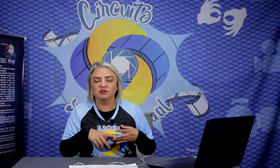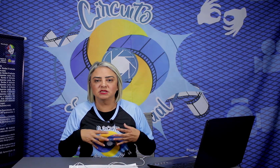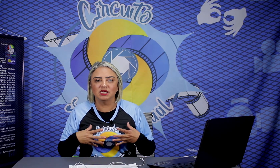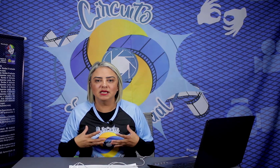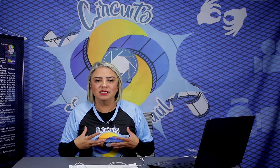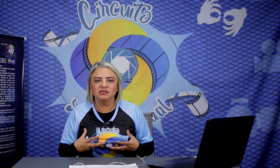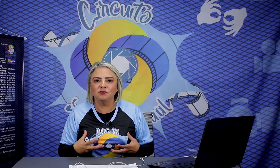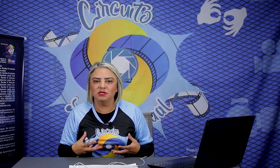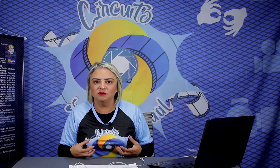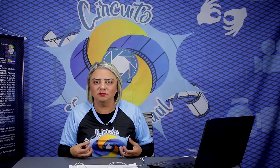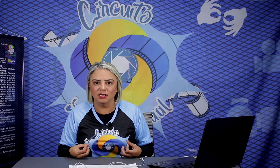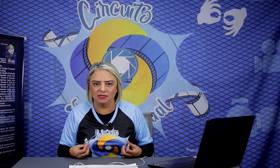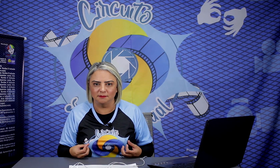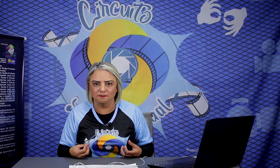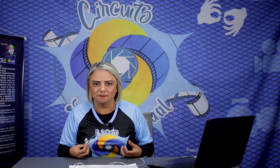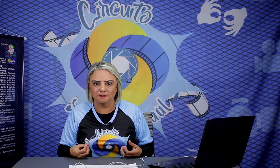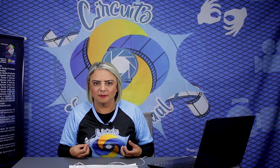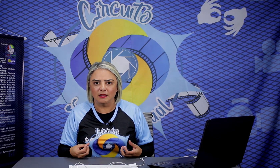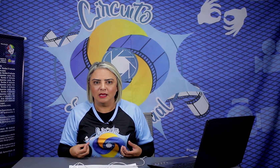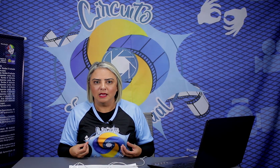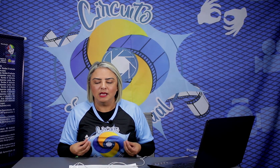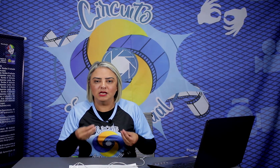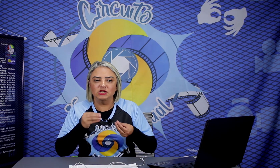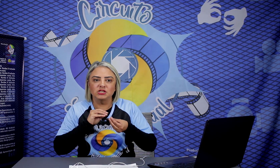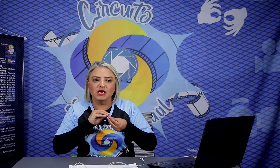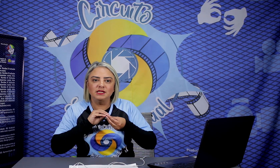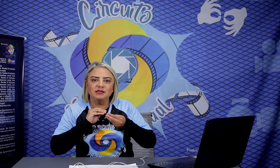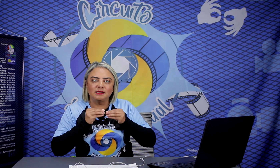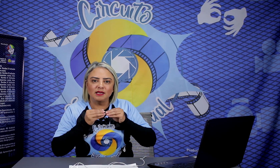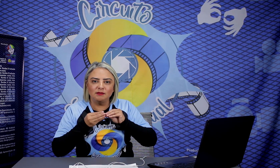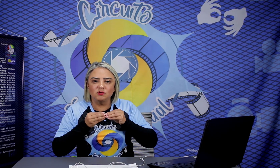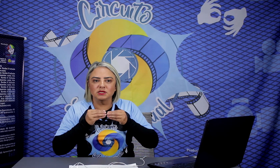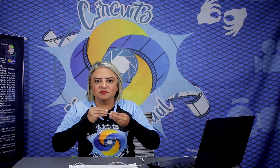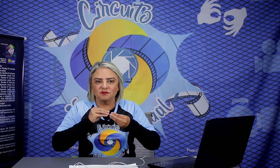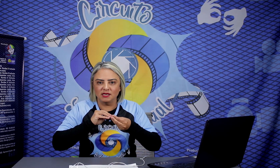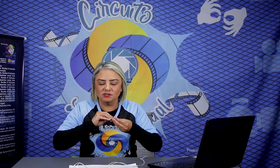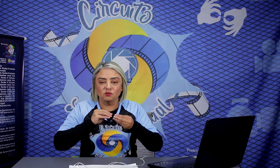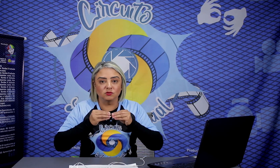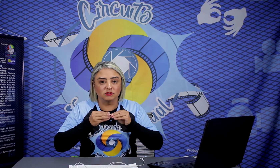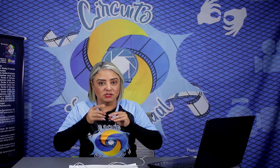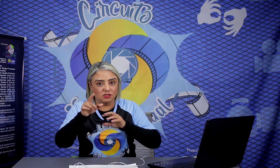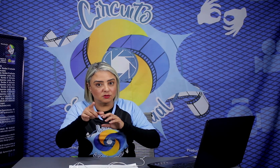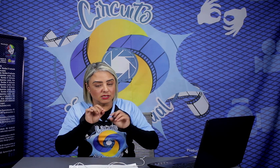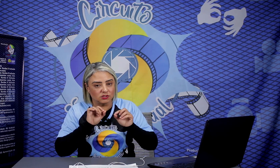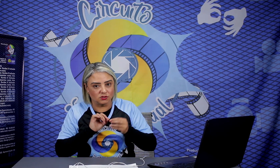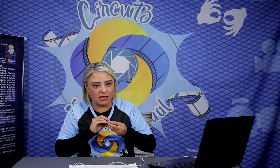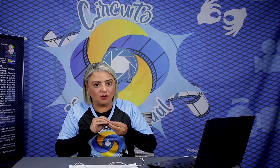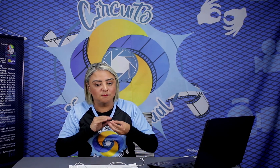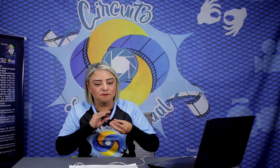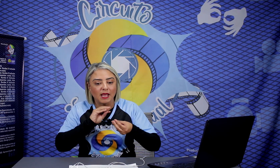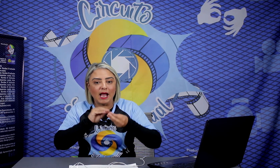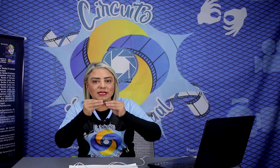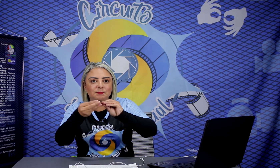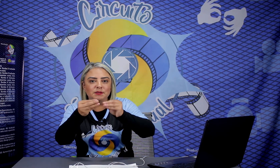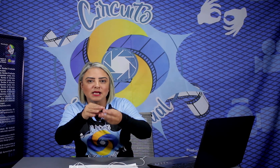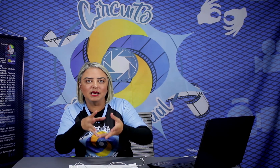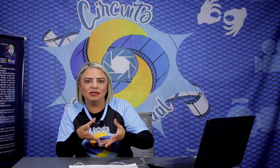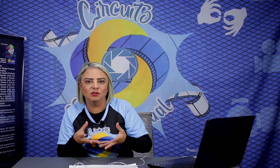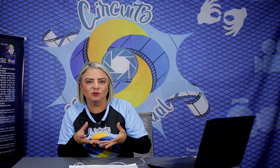sai exaurido dali. E a gente ainda tem, muitas vezes, no contexto educacional, adaptar aquele